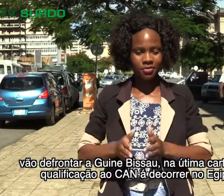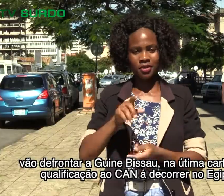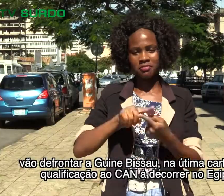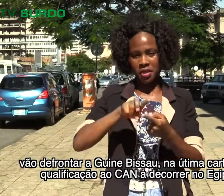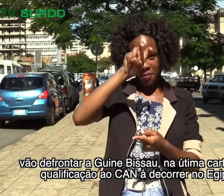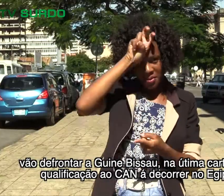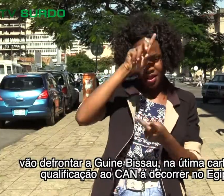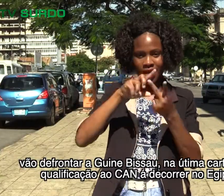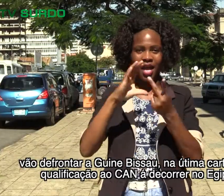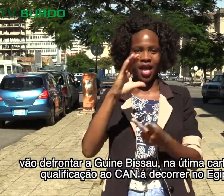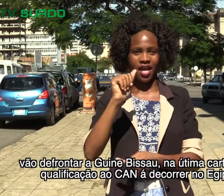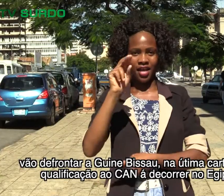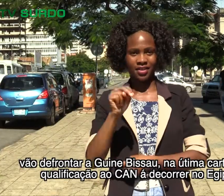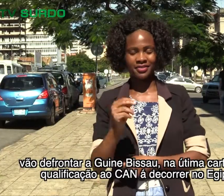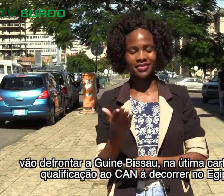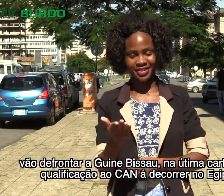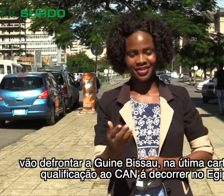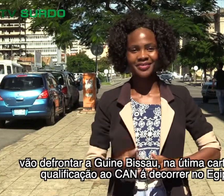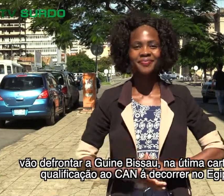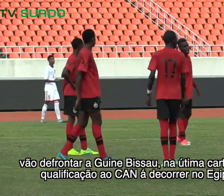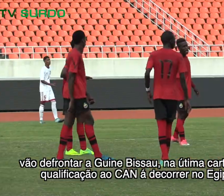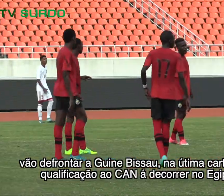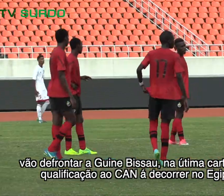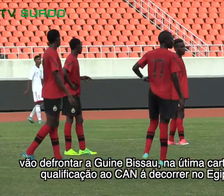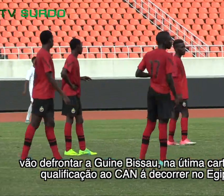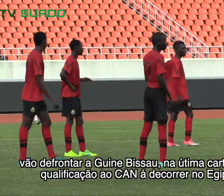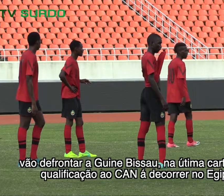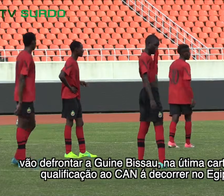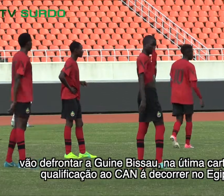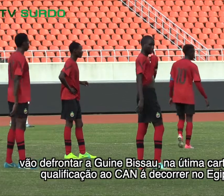a Guiné-Bissau na última cartada de qualificação ao Khan que irá decorrer no Egipto.